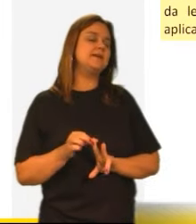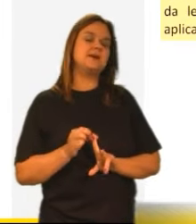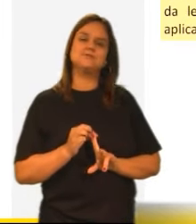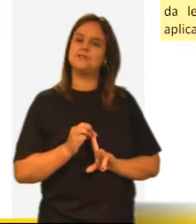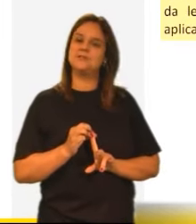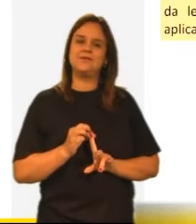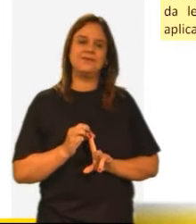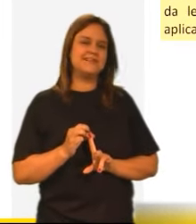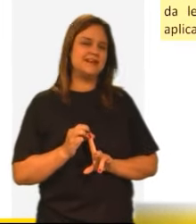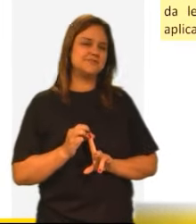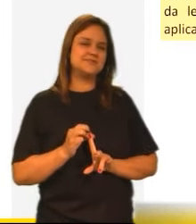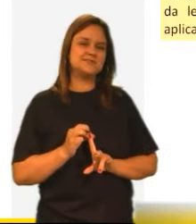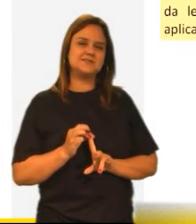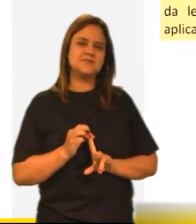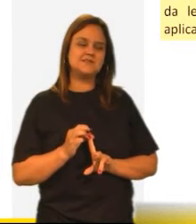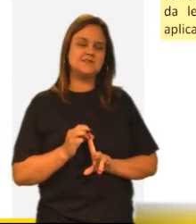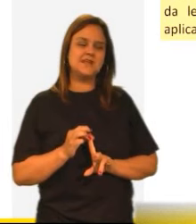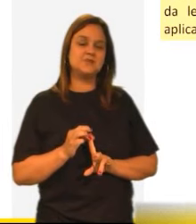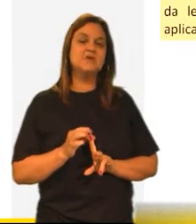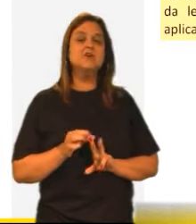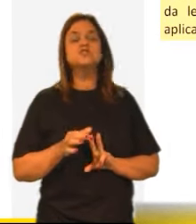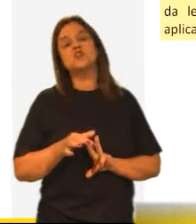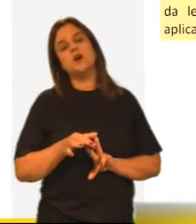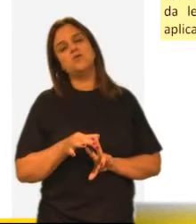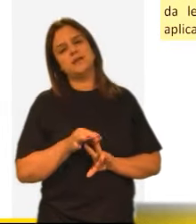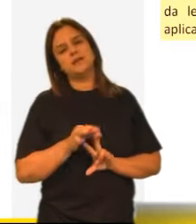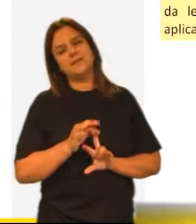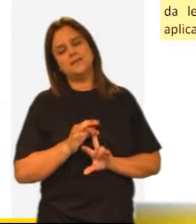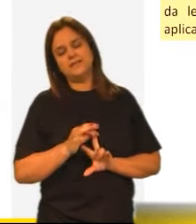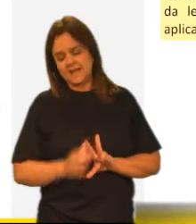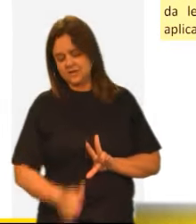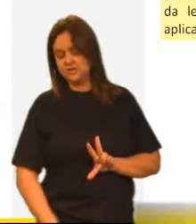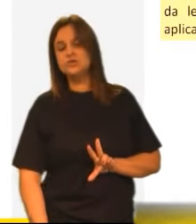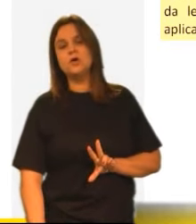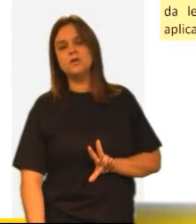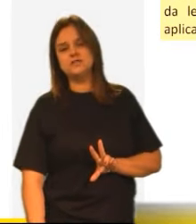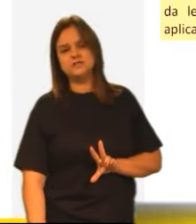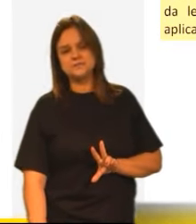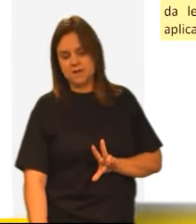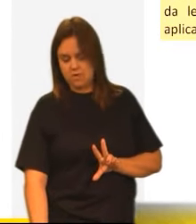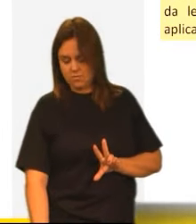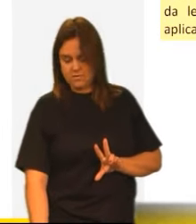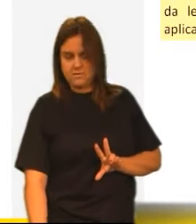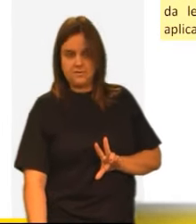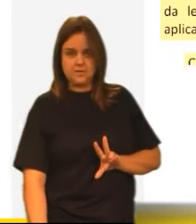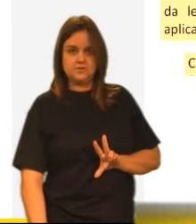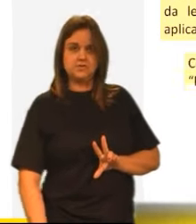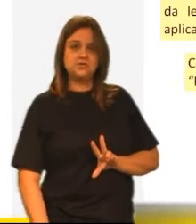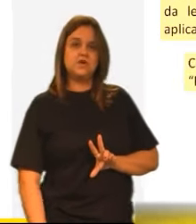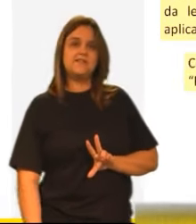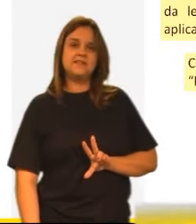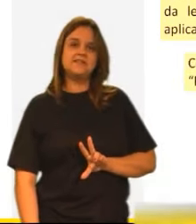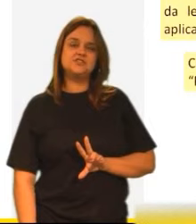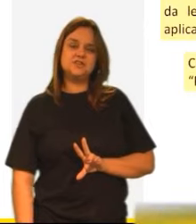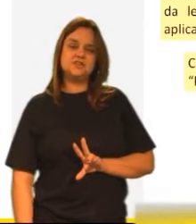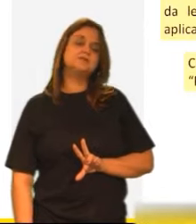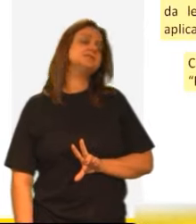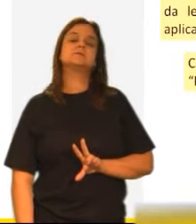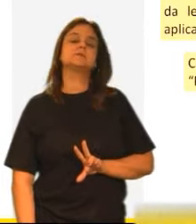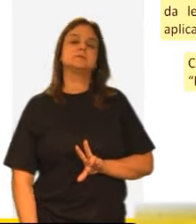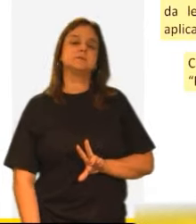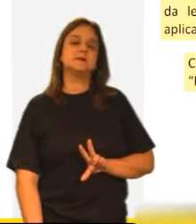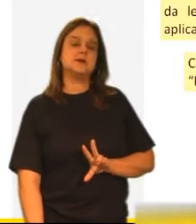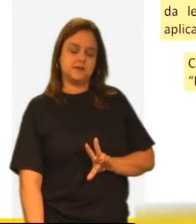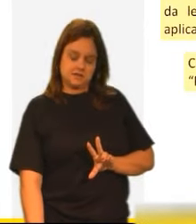não aplicamos da anterioridade do exercício financeiro, só o da anterioridade nonagesimal, de 90